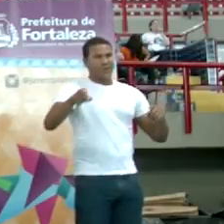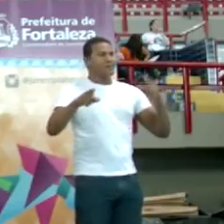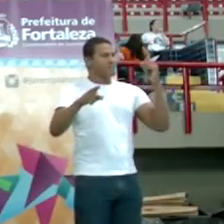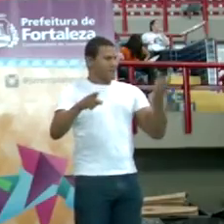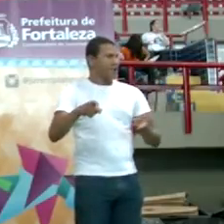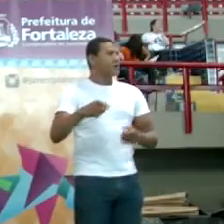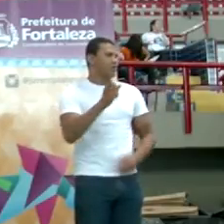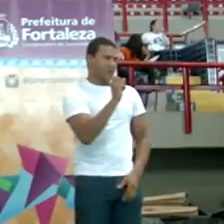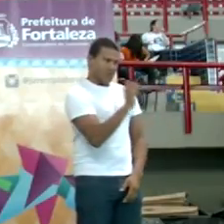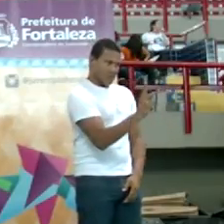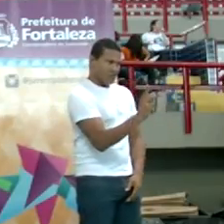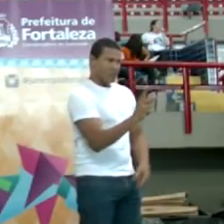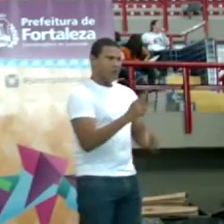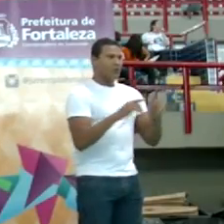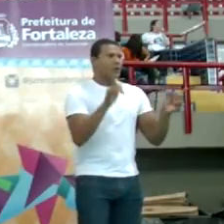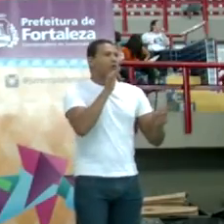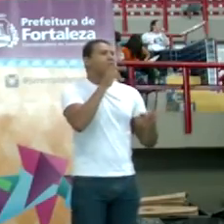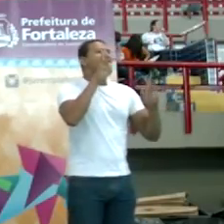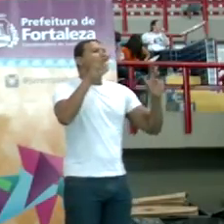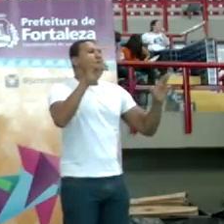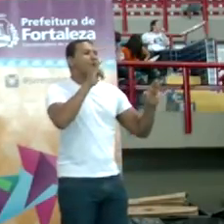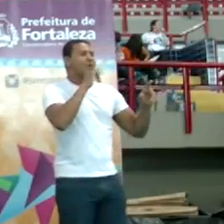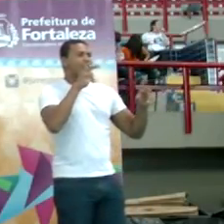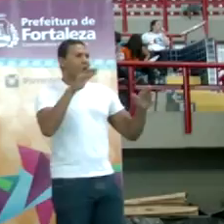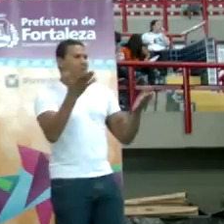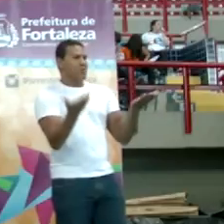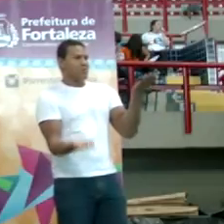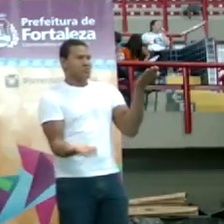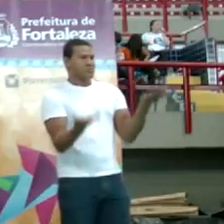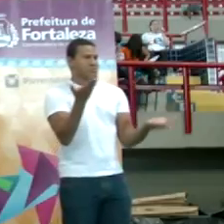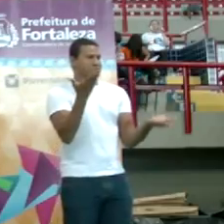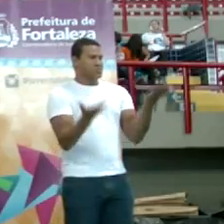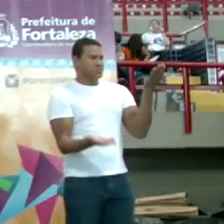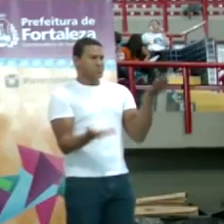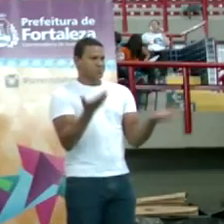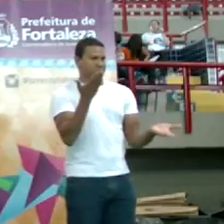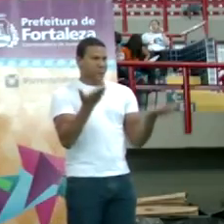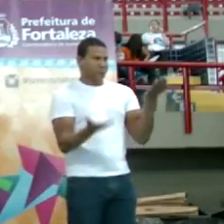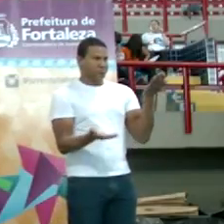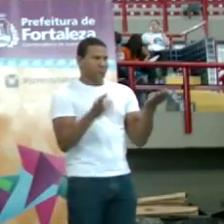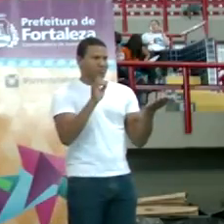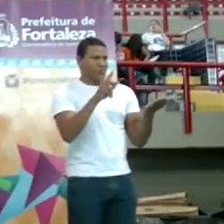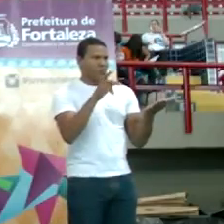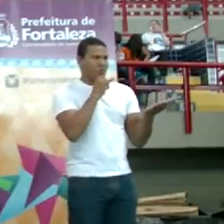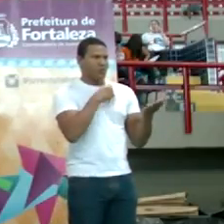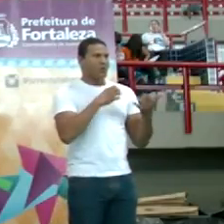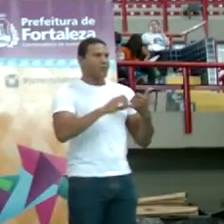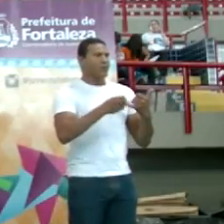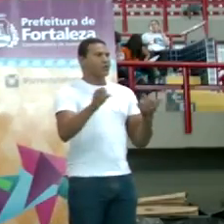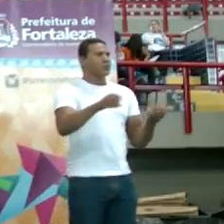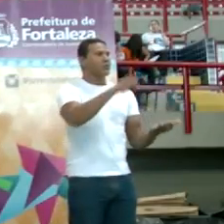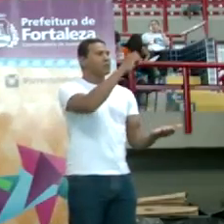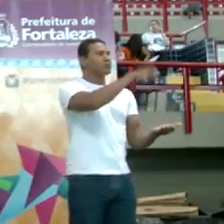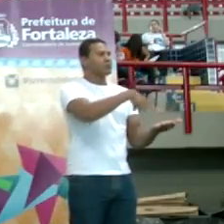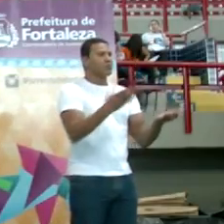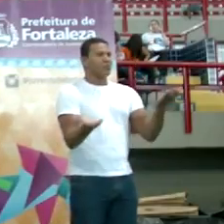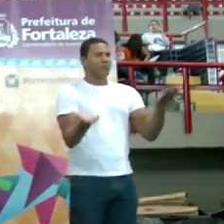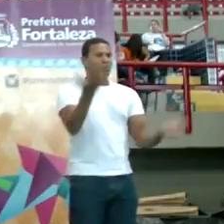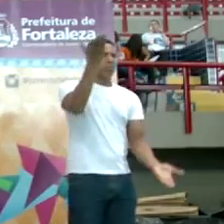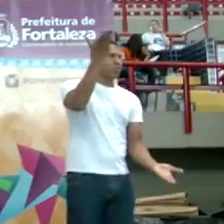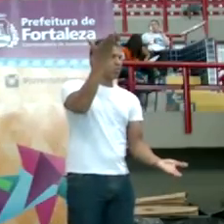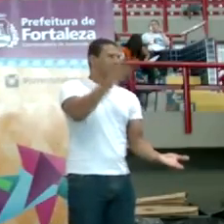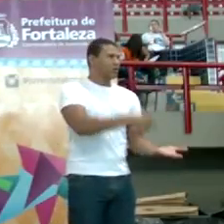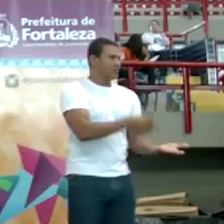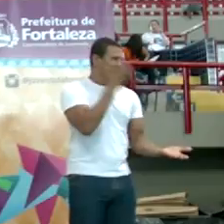adianta você jogar 1 quilo de feijão de um prato da balança, se não jogar no outro lado 1 quilo para compensar? Tudo que você fizer de um lado tem